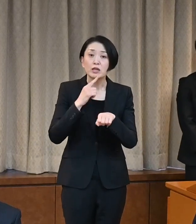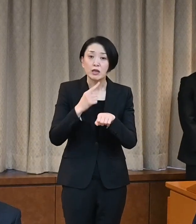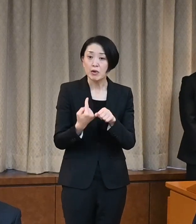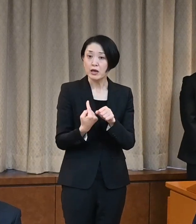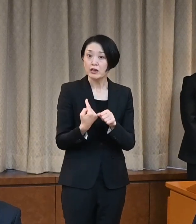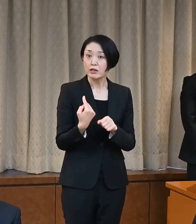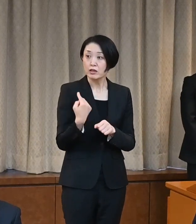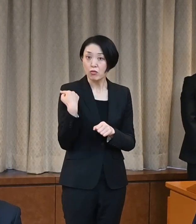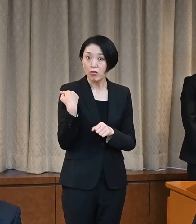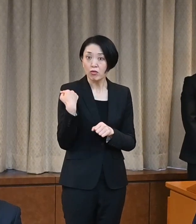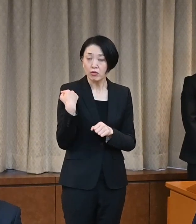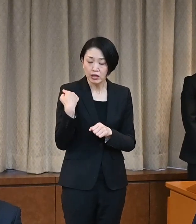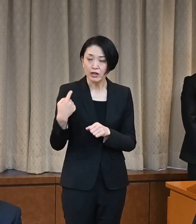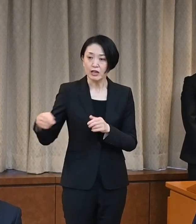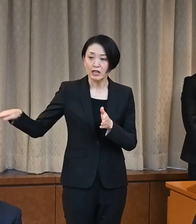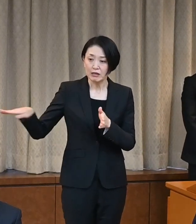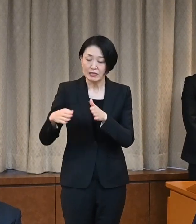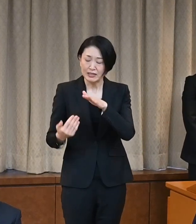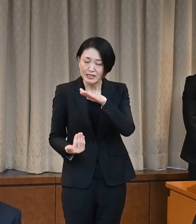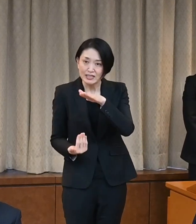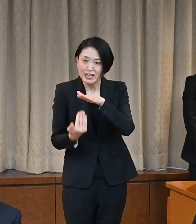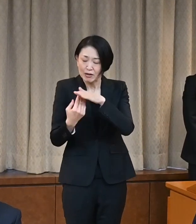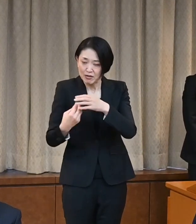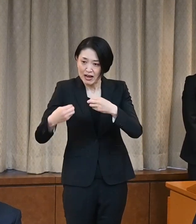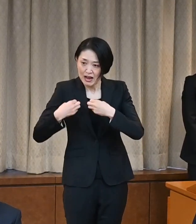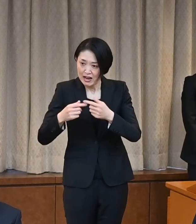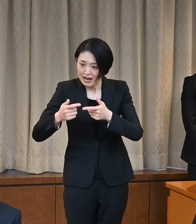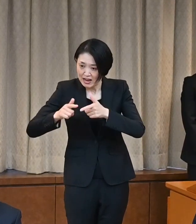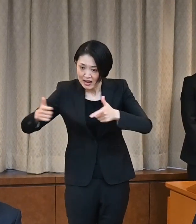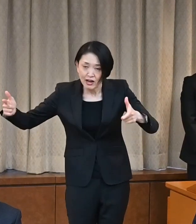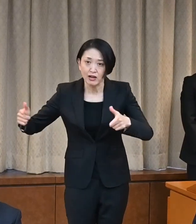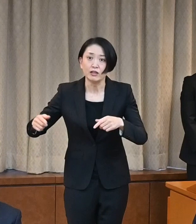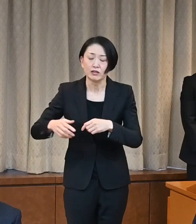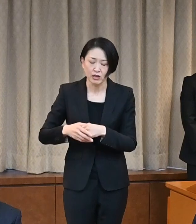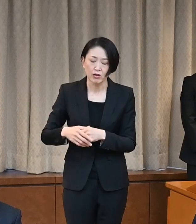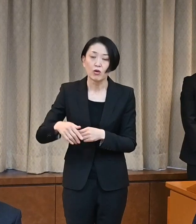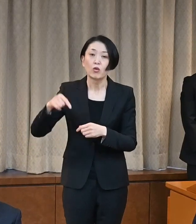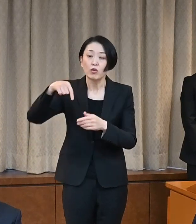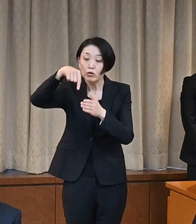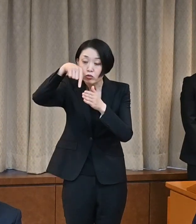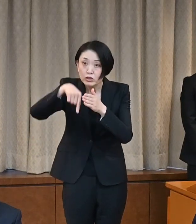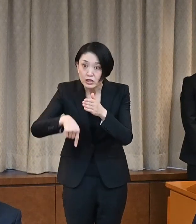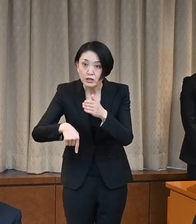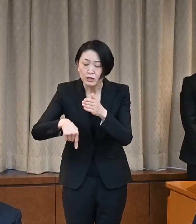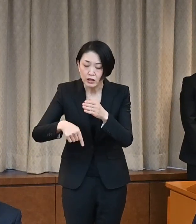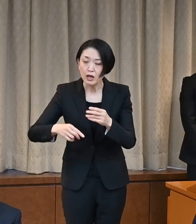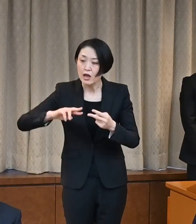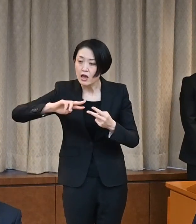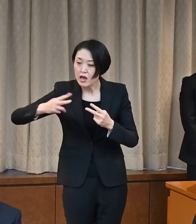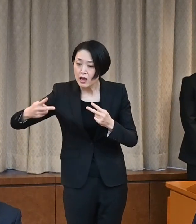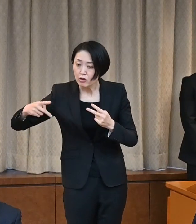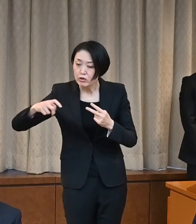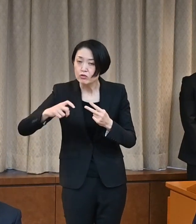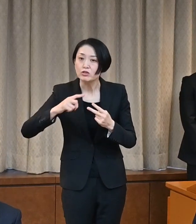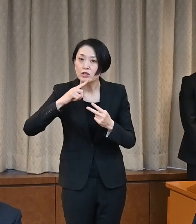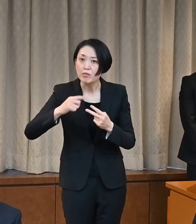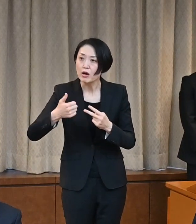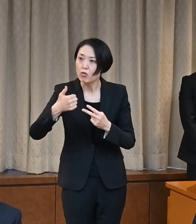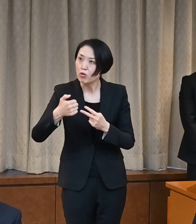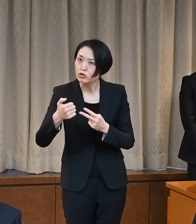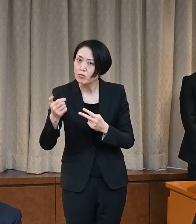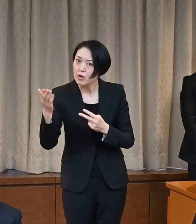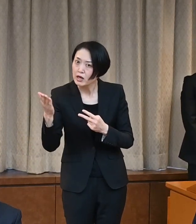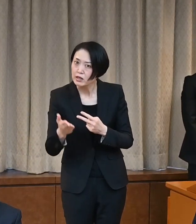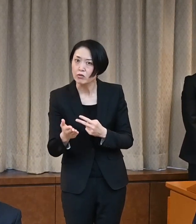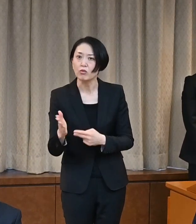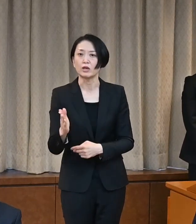となりましたが、この変異株の割合は約 50% であると聞いております。宮城県は現